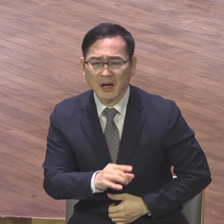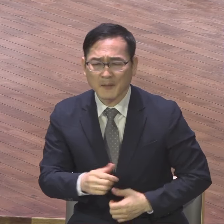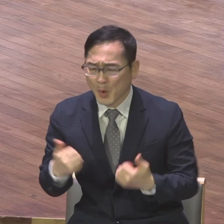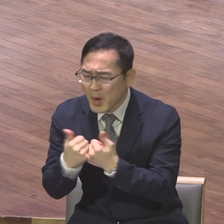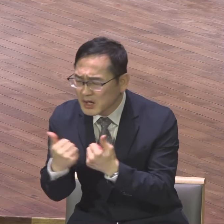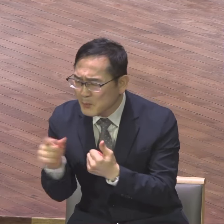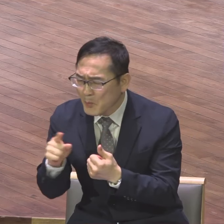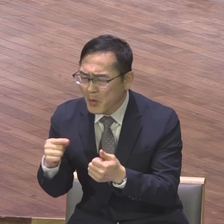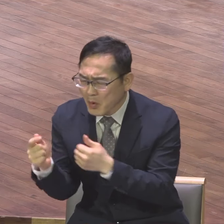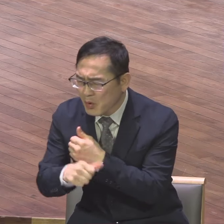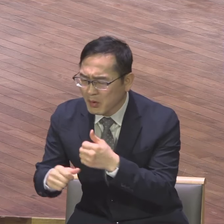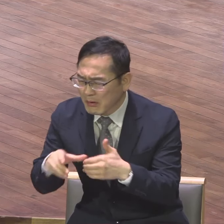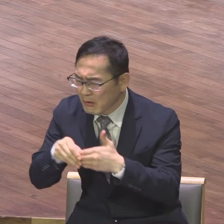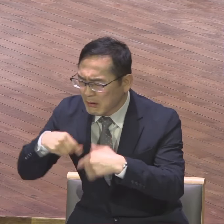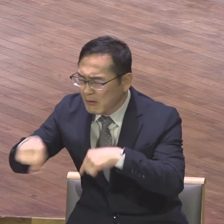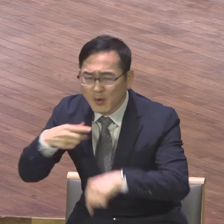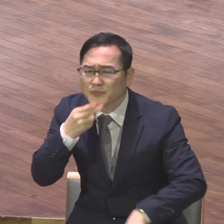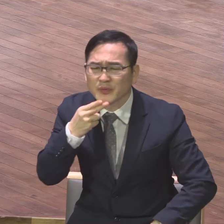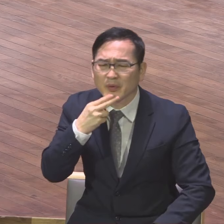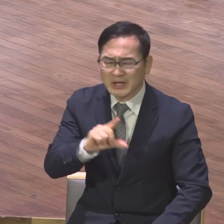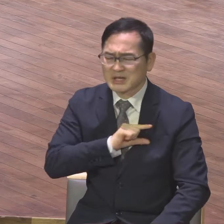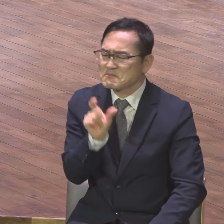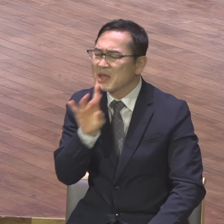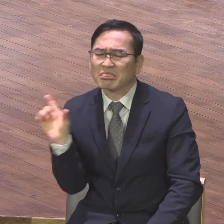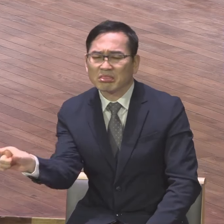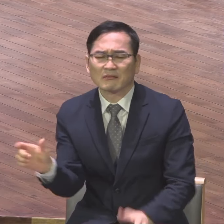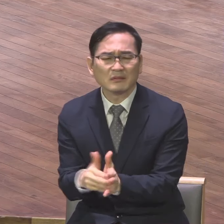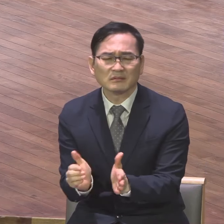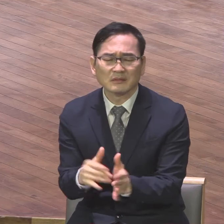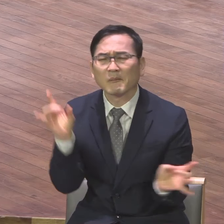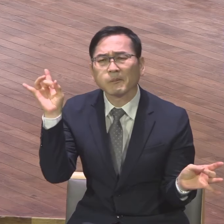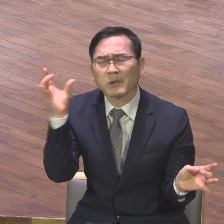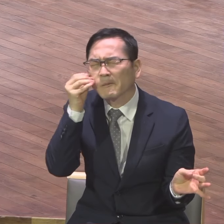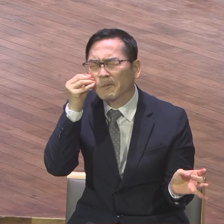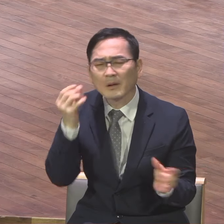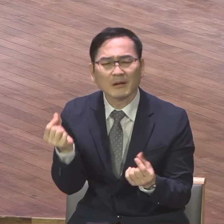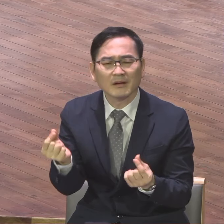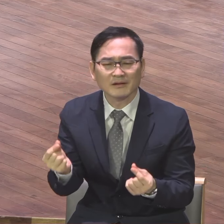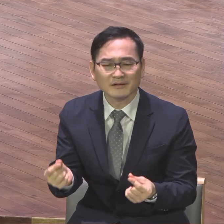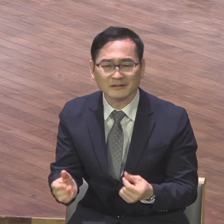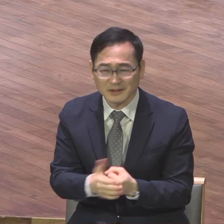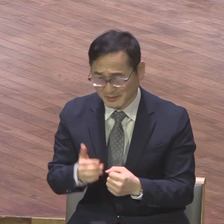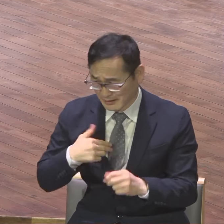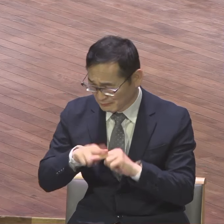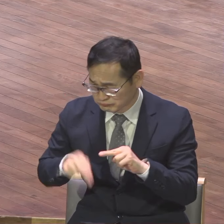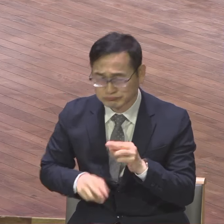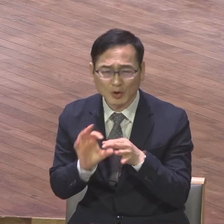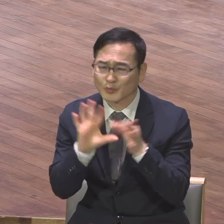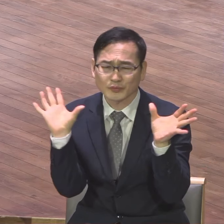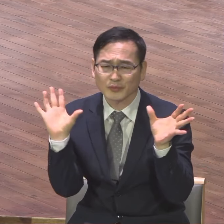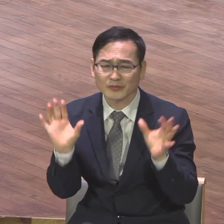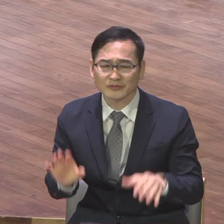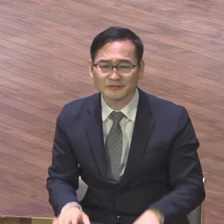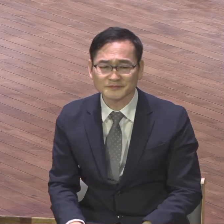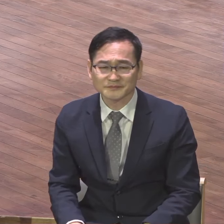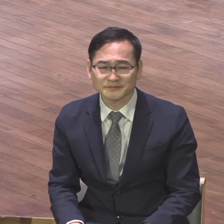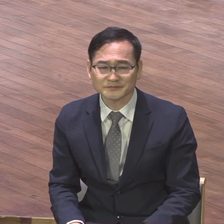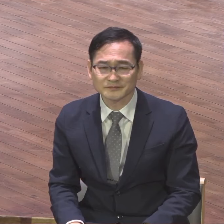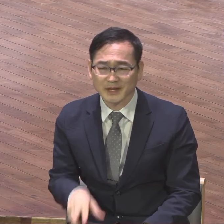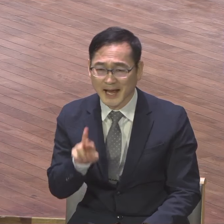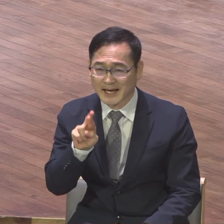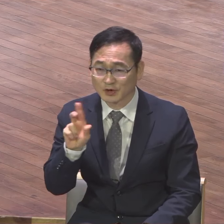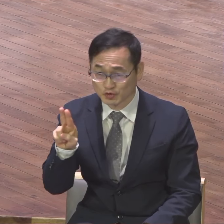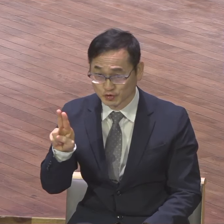그냥 이름만. 그러니 아무나 해도 괜찮으니까 그런 부분들에 대해서 문제가 없고 저는 알류